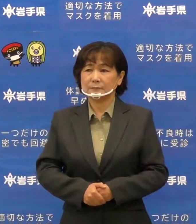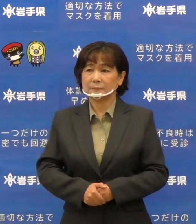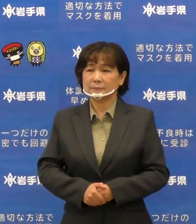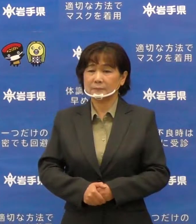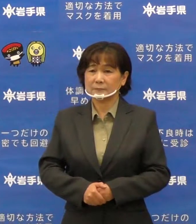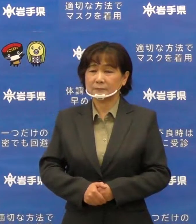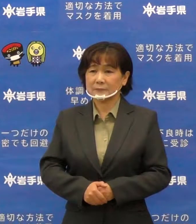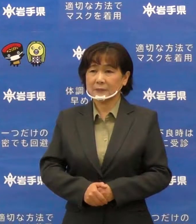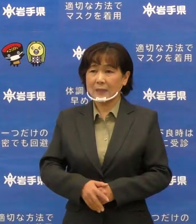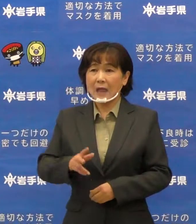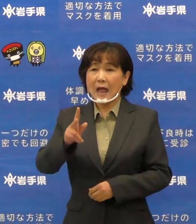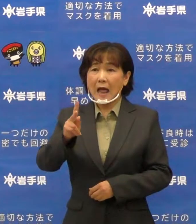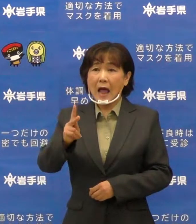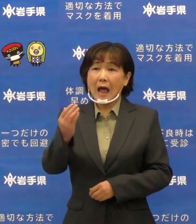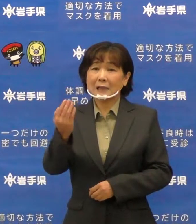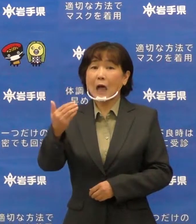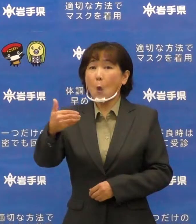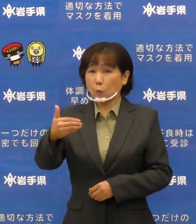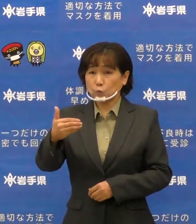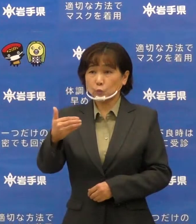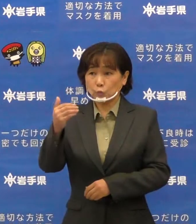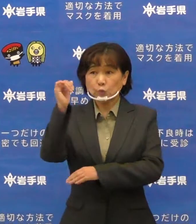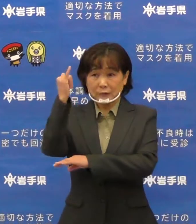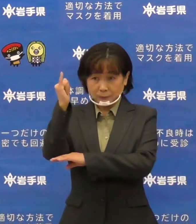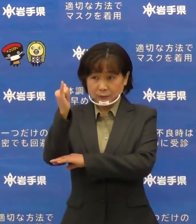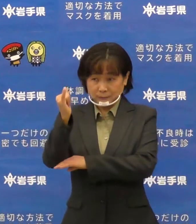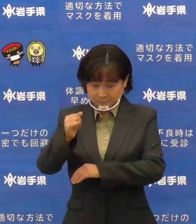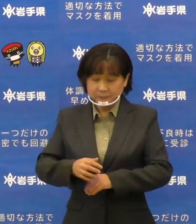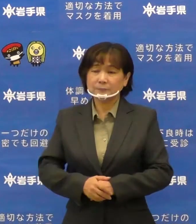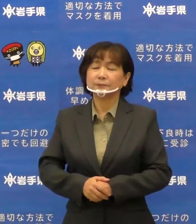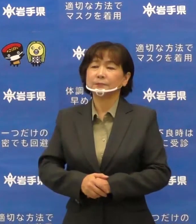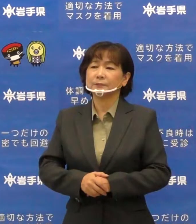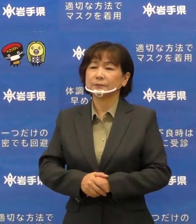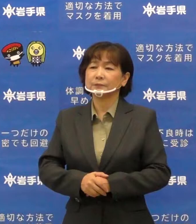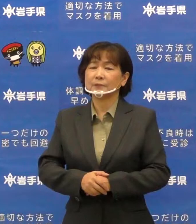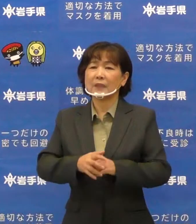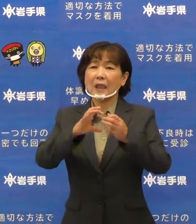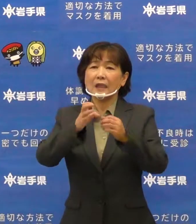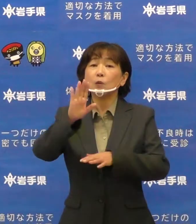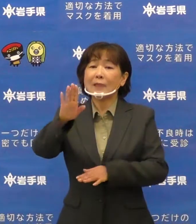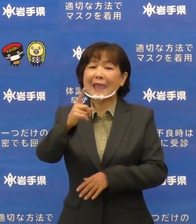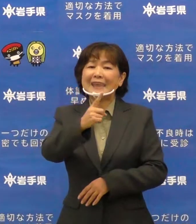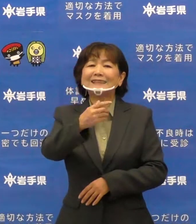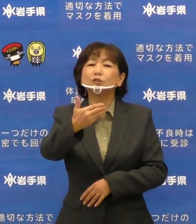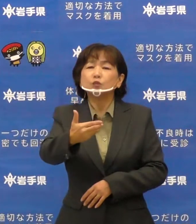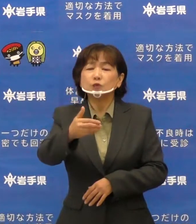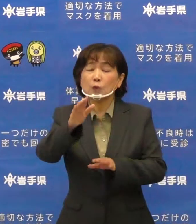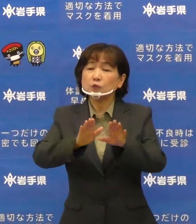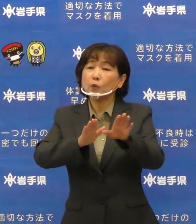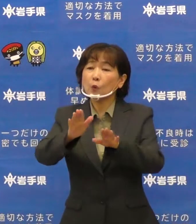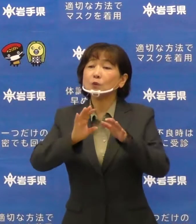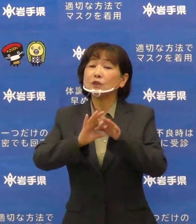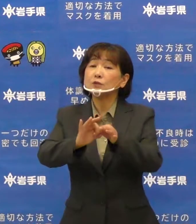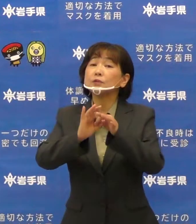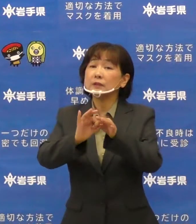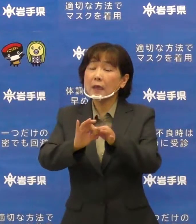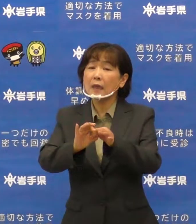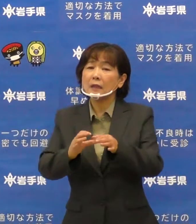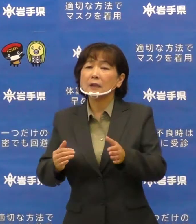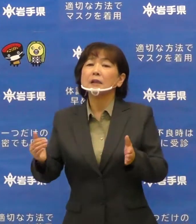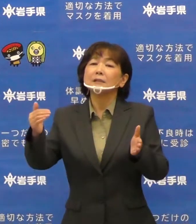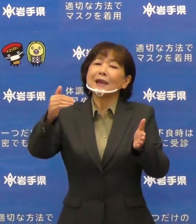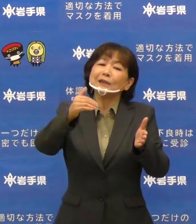河北新報の坂本と申します。 はい、 知事以前衆院選の岩手1区の状況について最終的にハッピーエンドになる